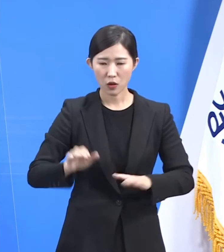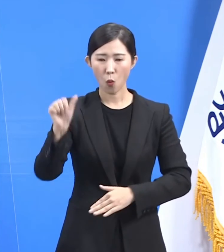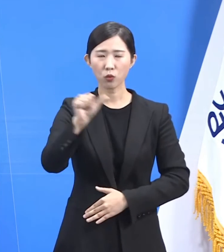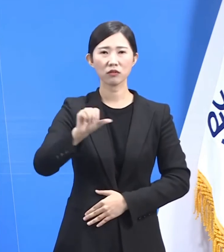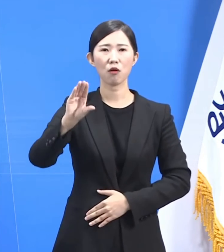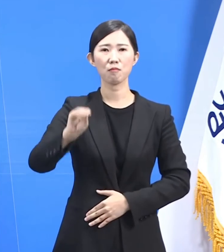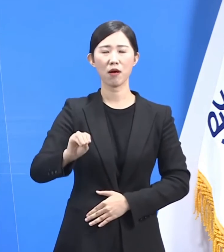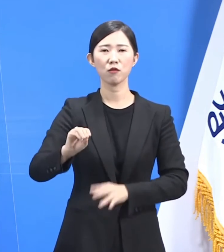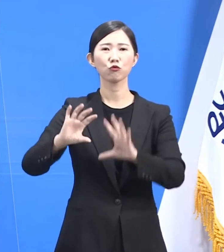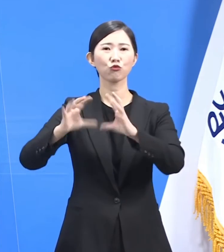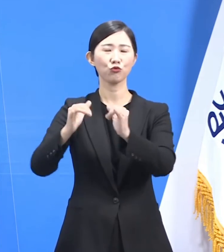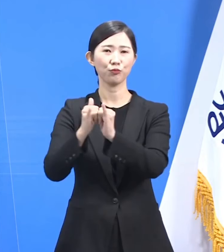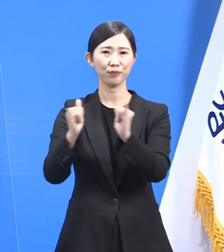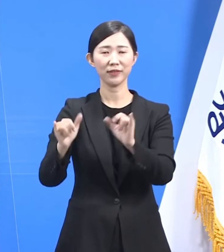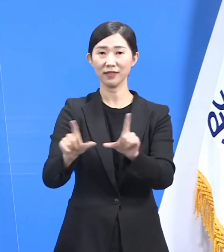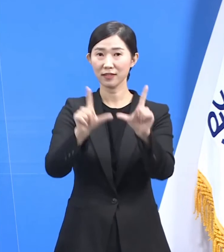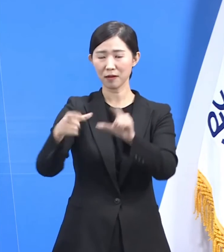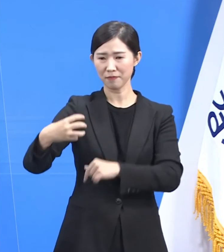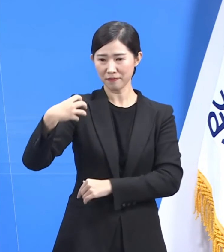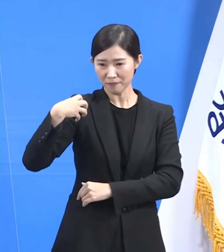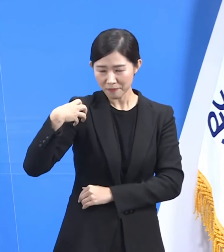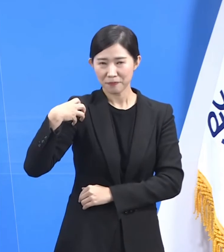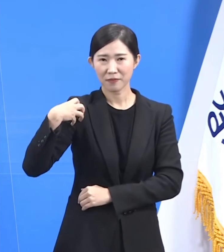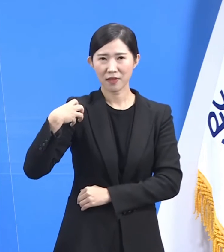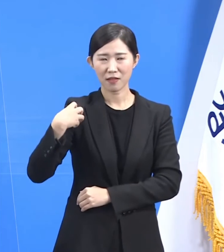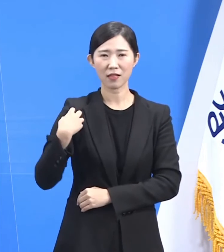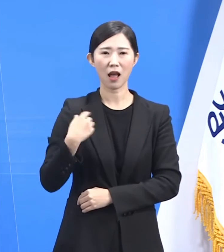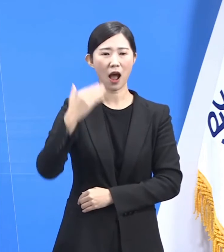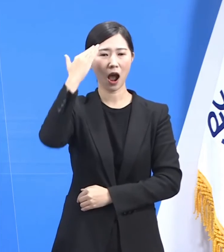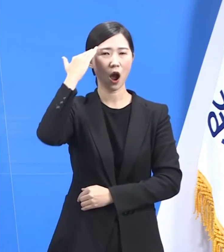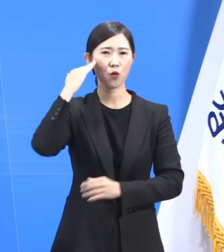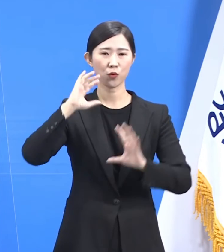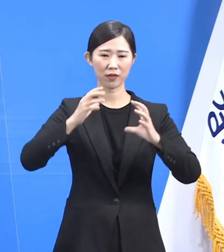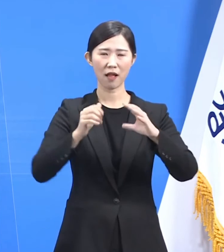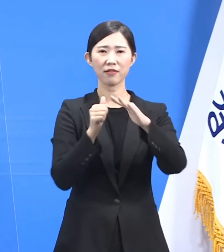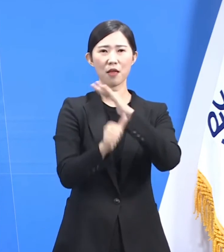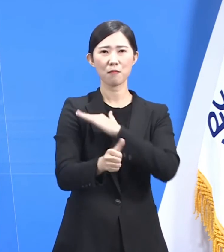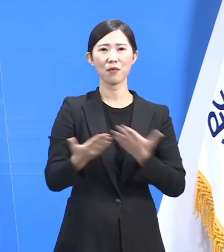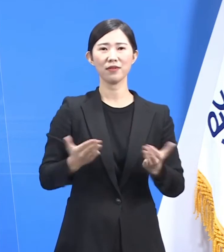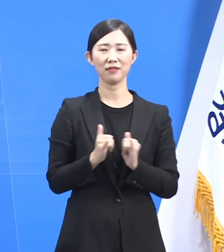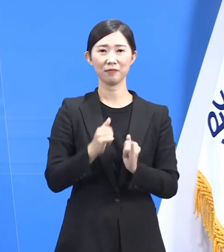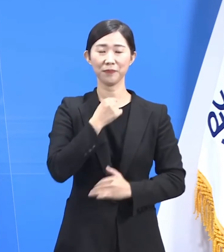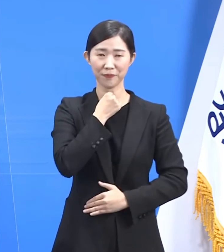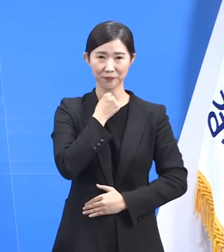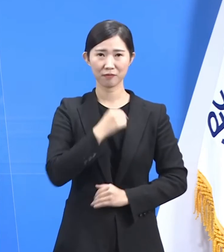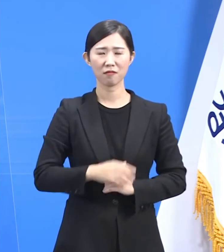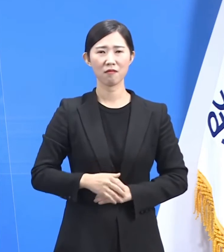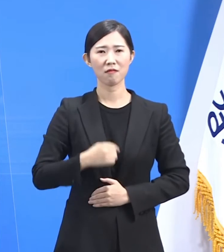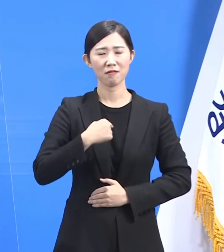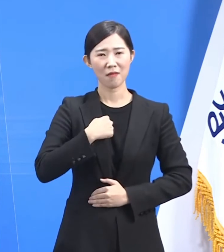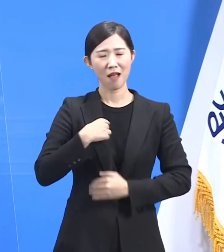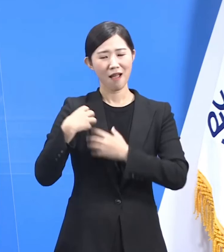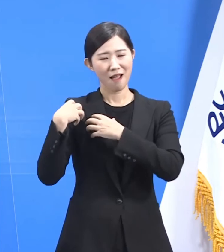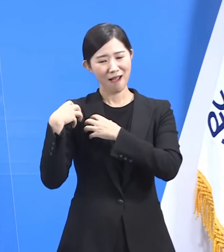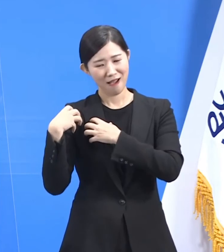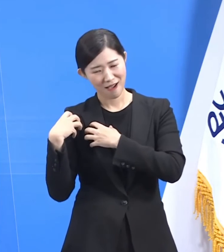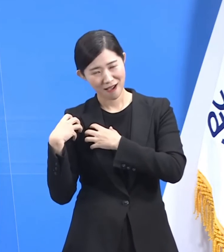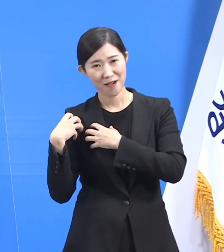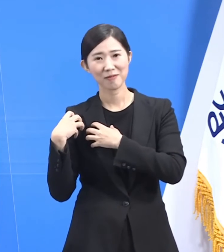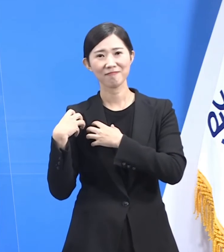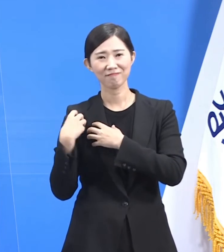나라의 대표 일꾼이 되고자 합니다. 한없이 무거운 책임감에 어깨가